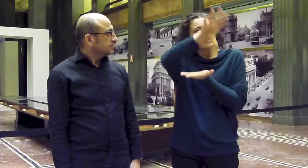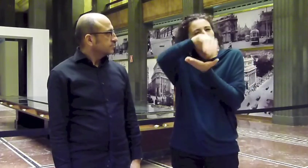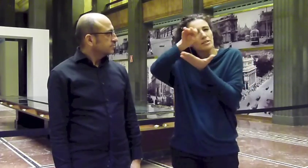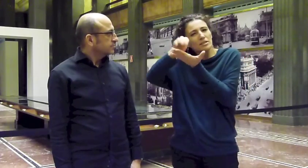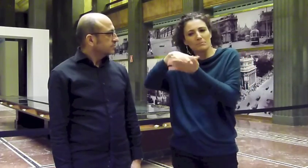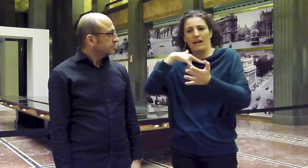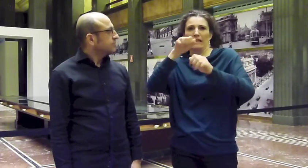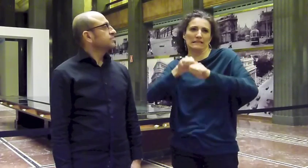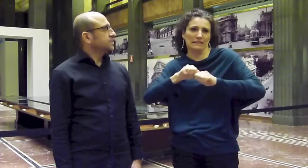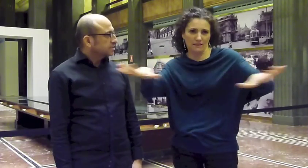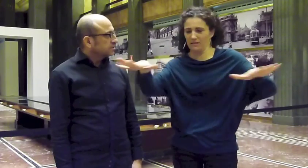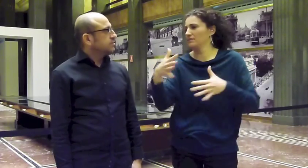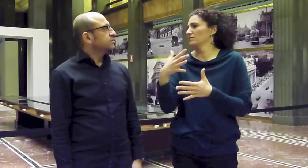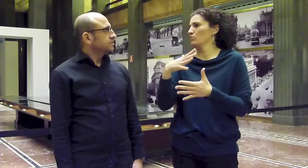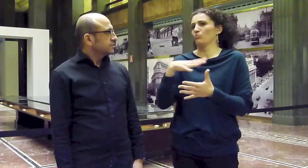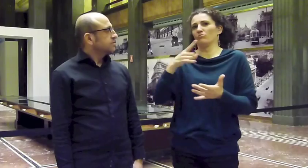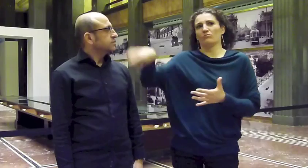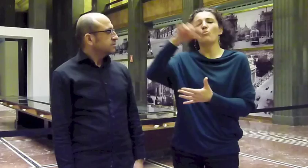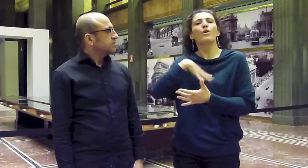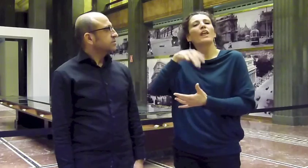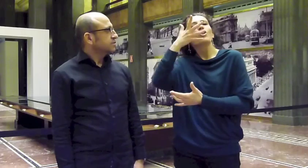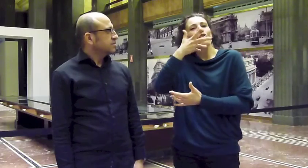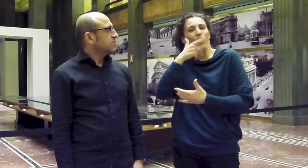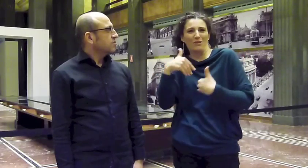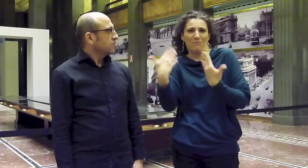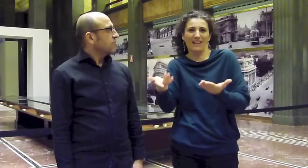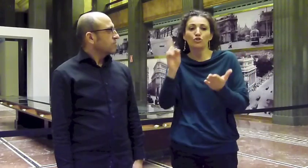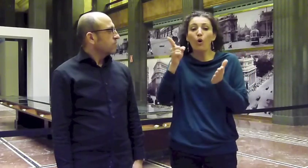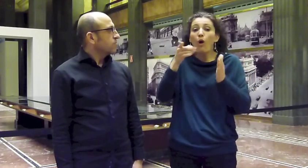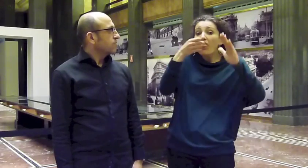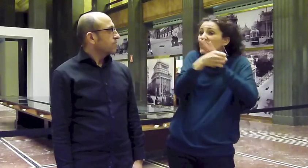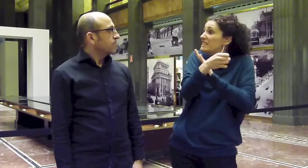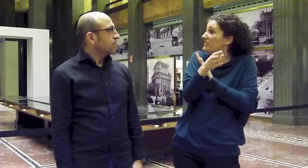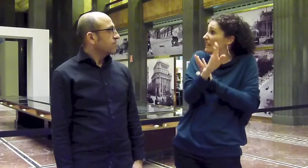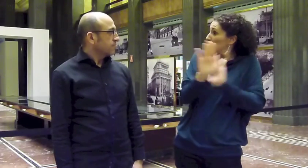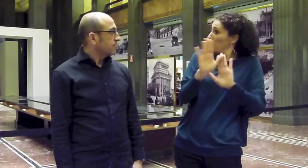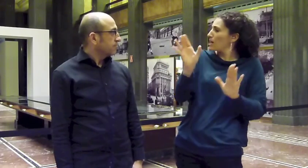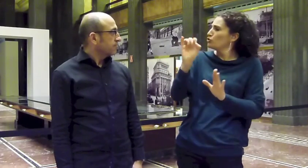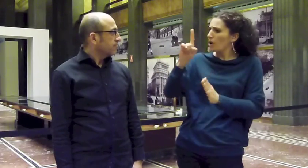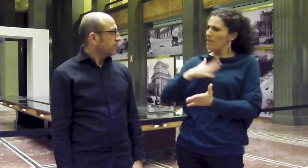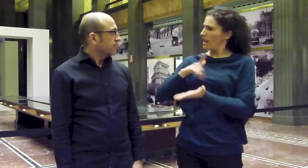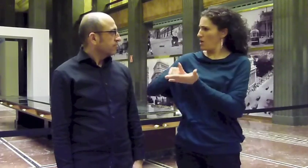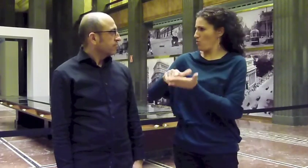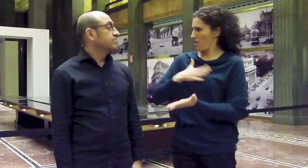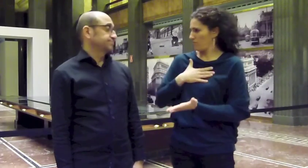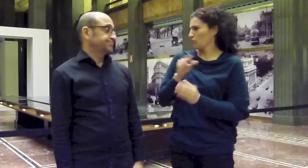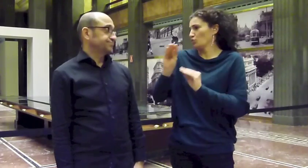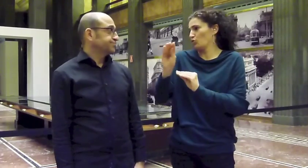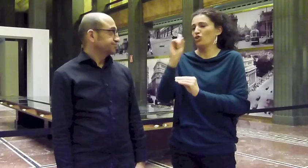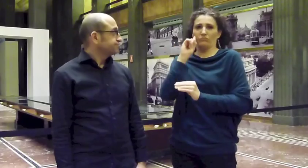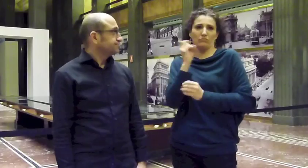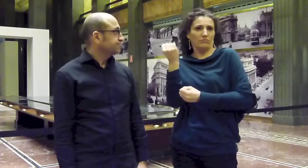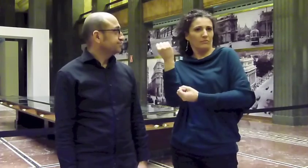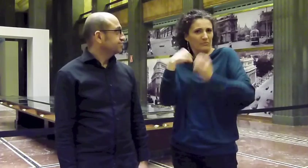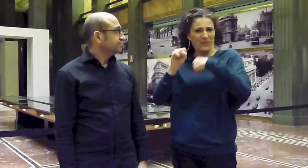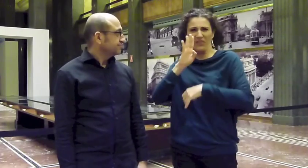momento, que ya son accesibles y reales, se puedan difundir al colectivo para que podamos conocerlos. No simplemente acceder, sino que